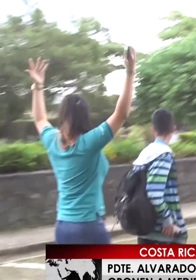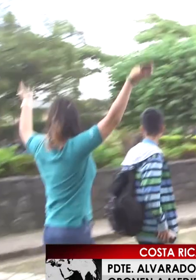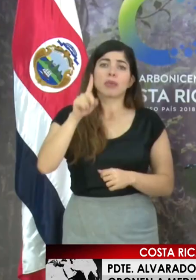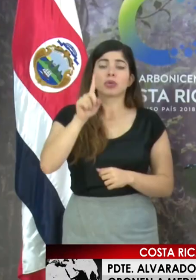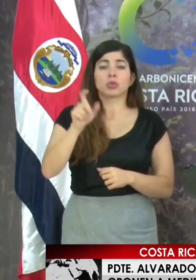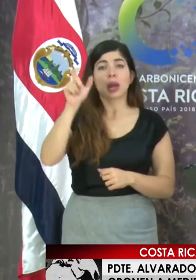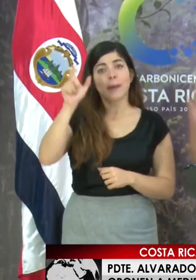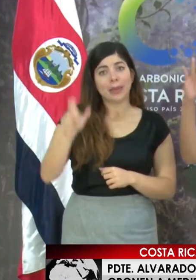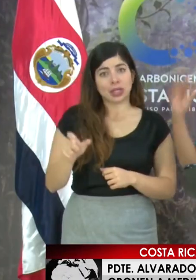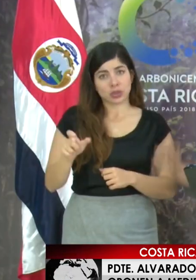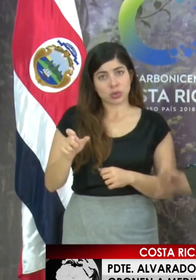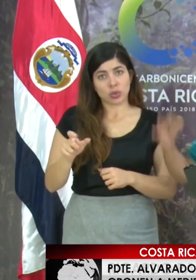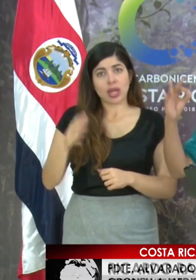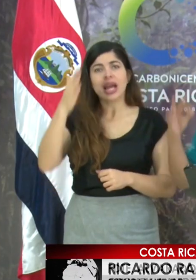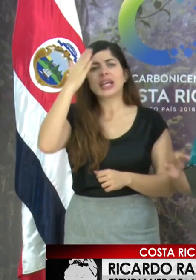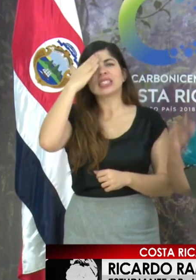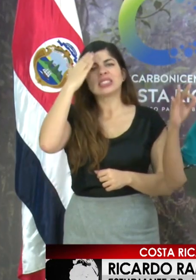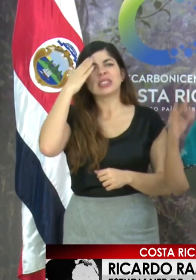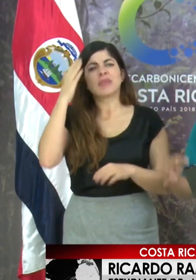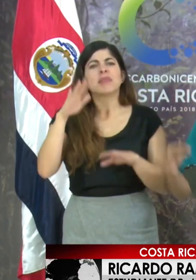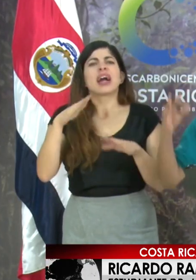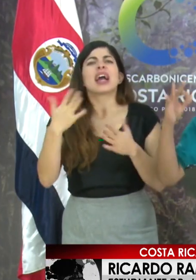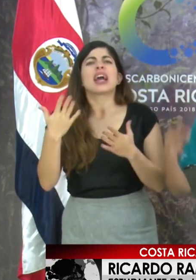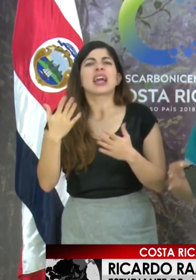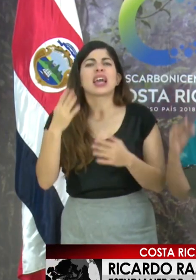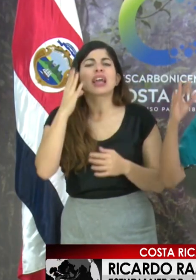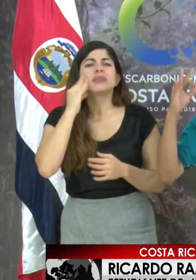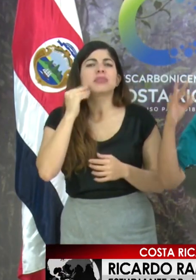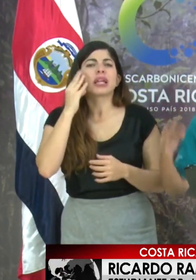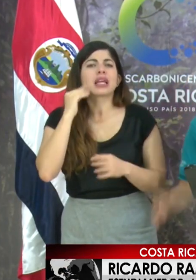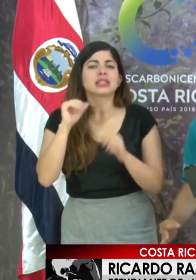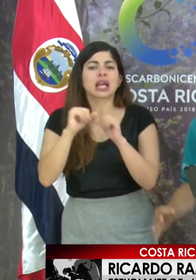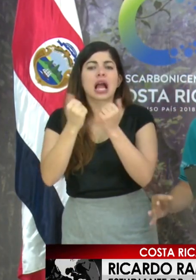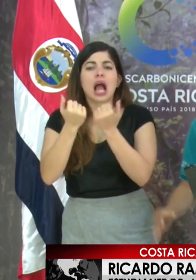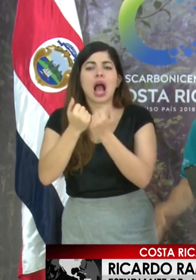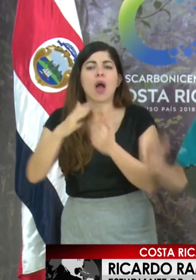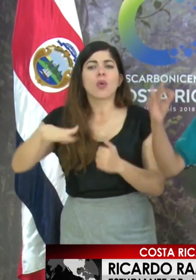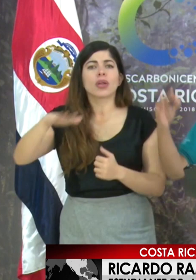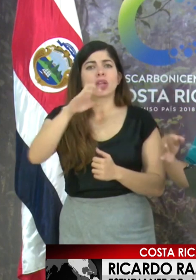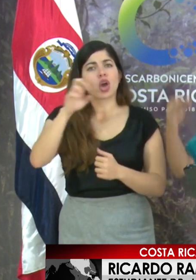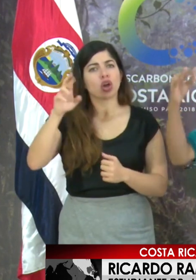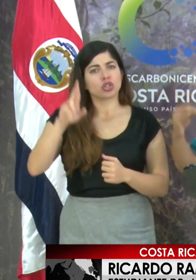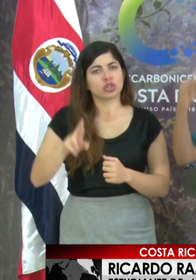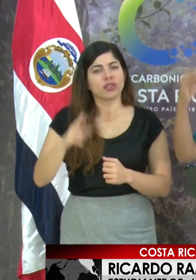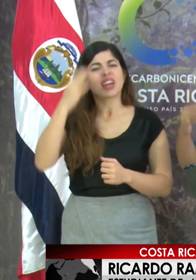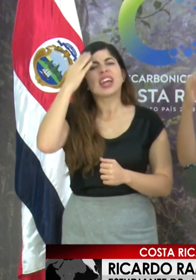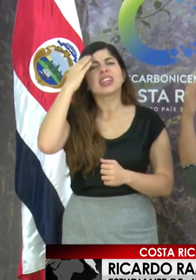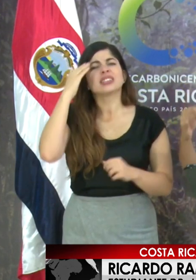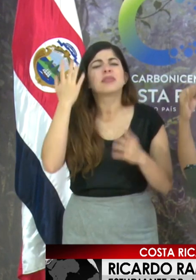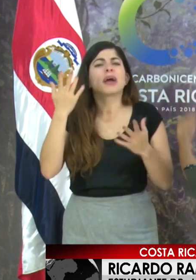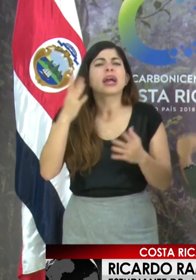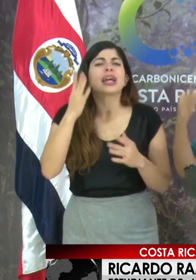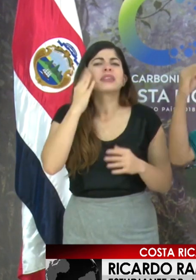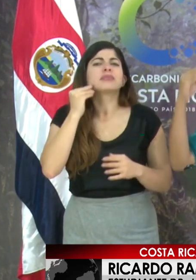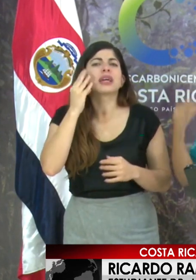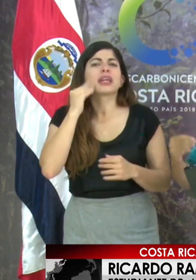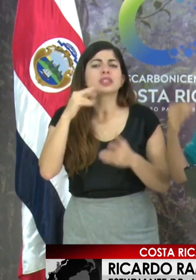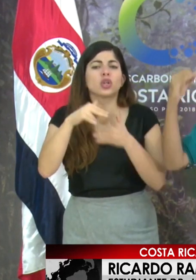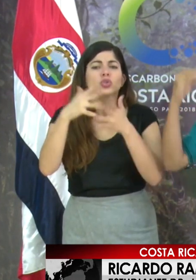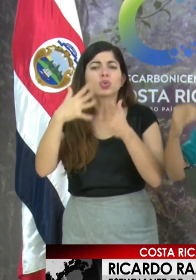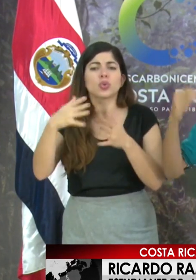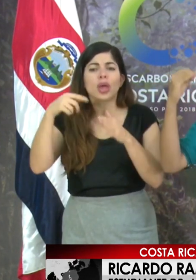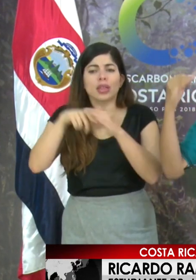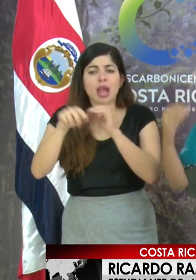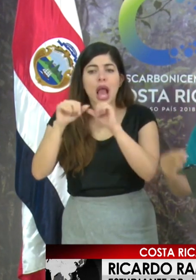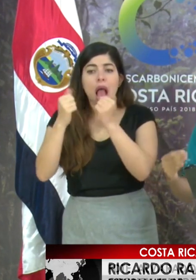una persona que sepa qué es lo que se vive en las aulas de Costa Rica, que sepa qué viven los estudiantes en las